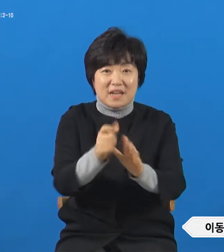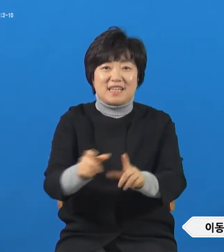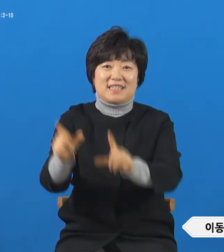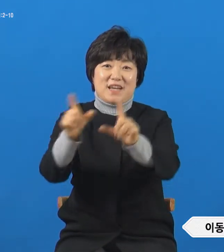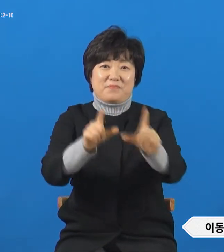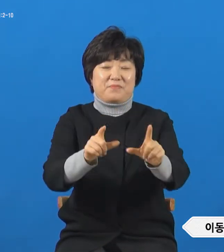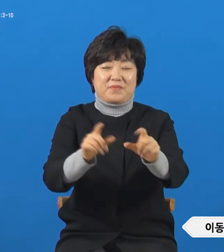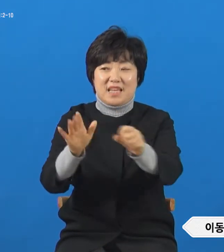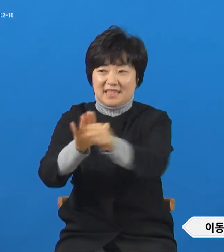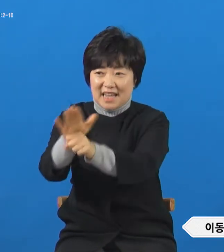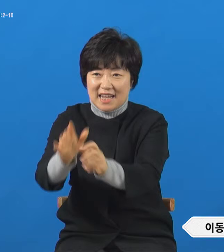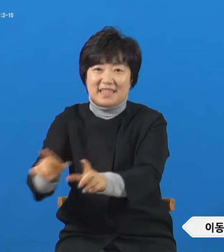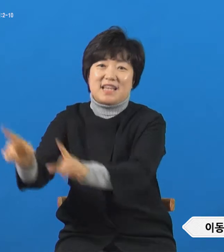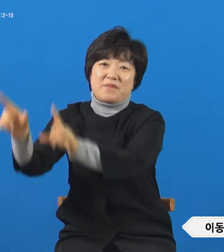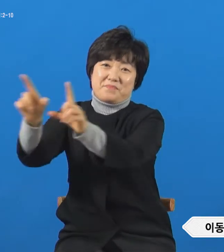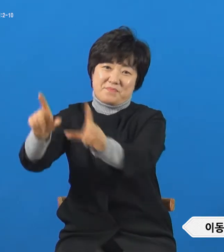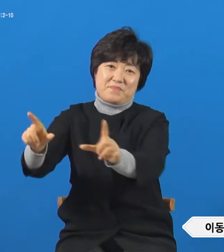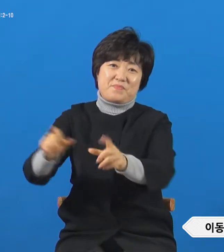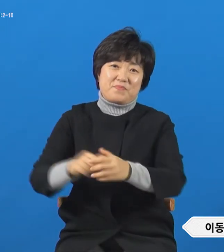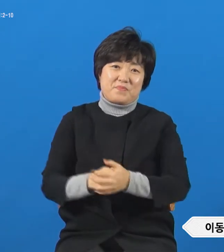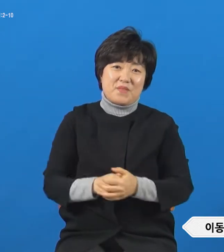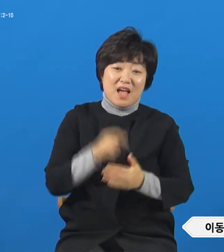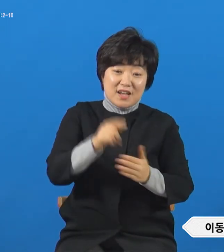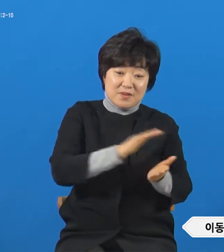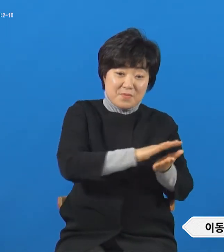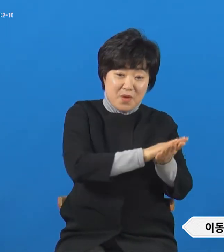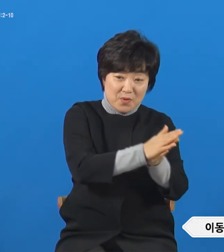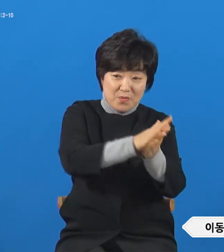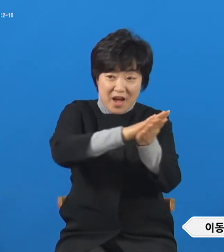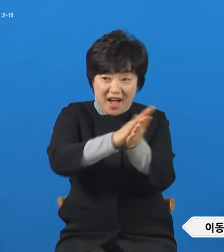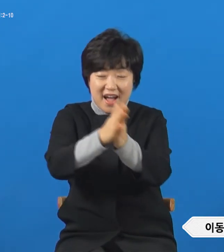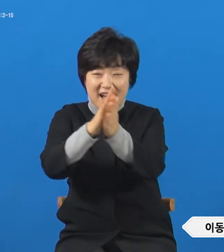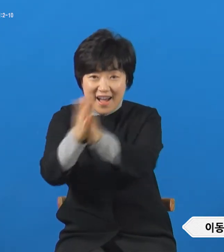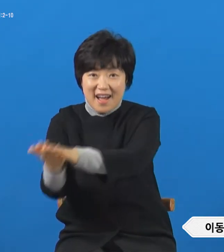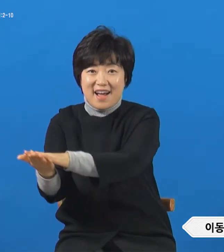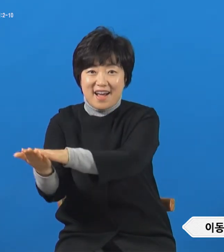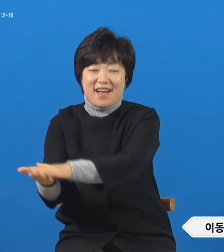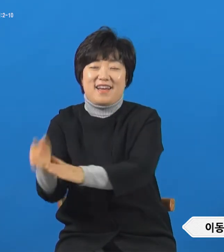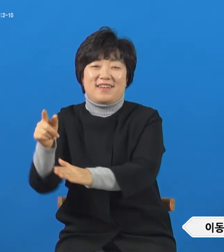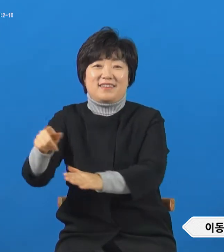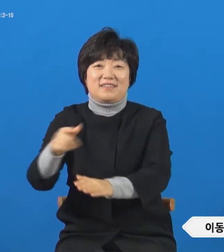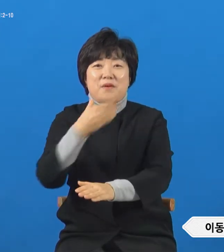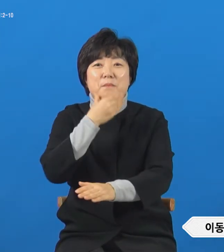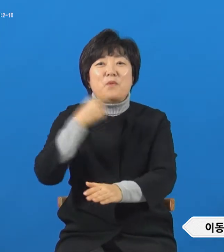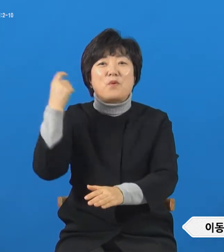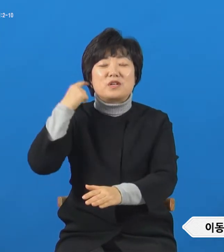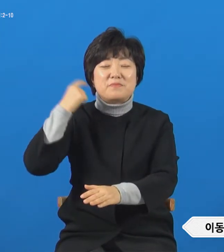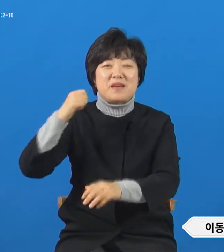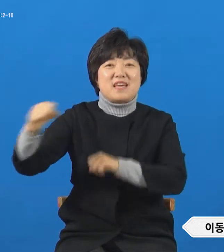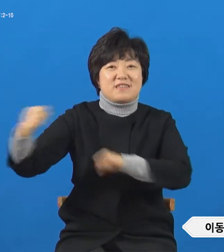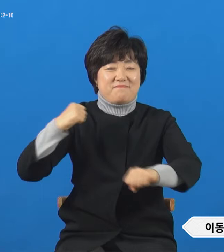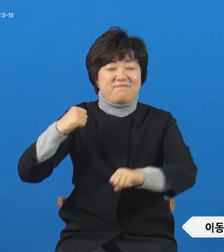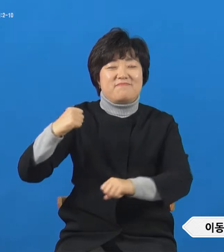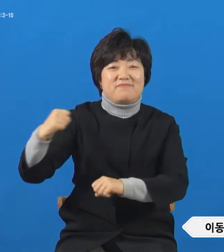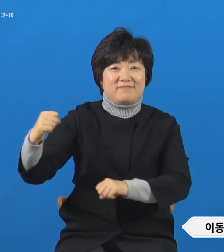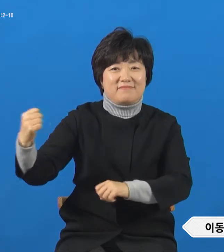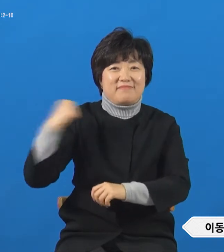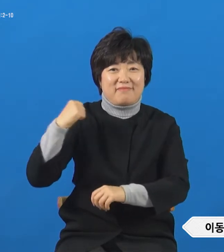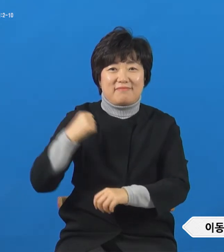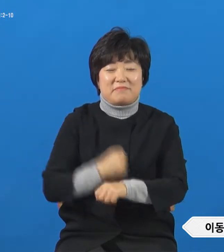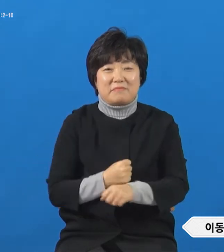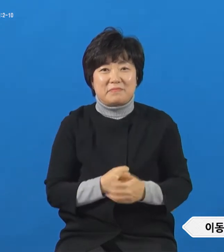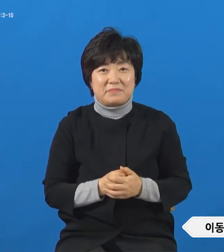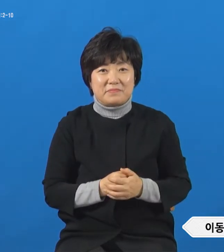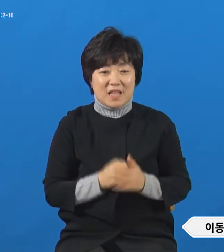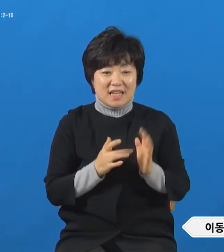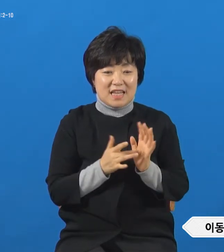삶을 살아요. 사랑의 삶을 살아요. 그 변화가 일어나요. 이것이 바로 복음의 역사인 것입니다. 복음은 우리로